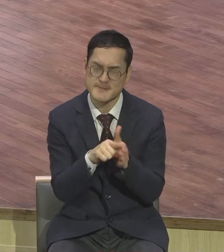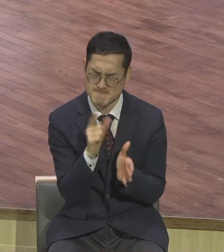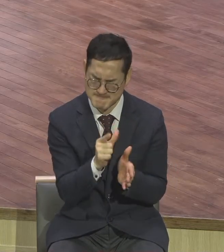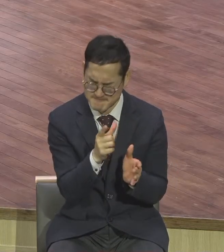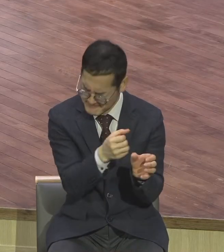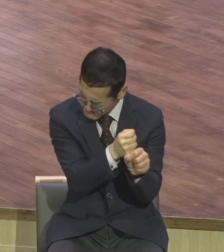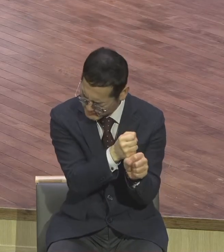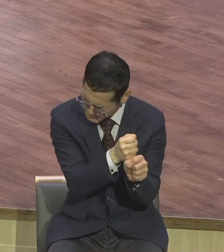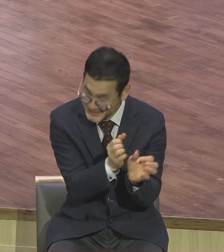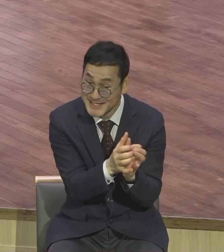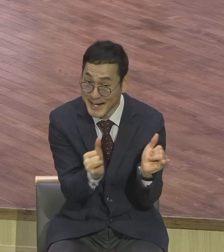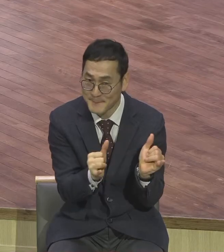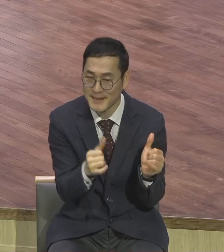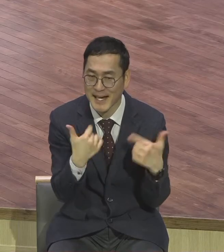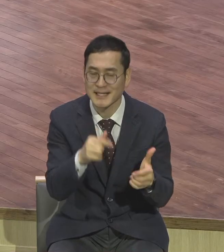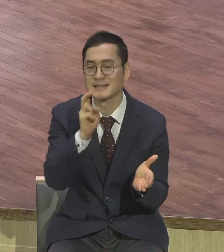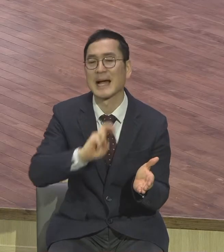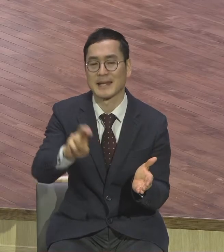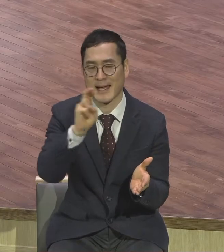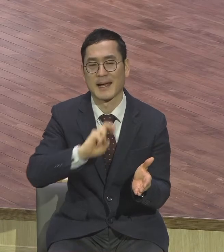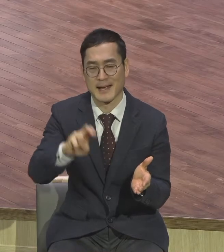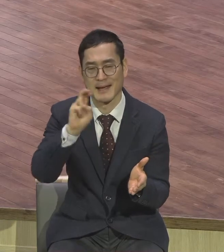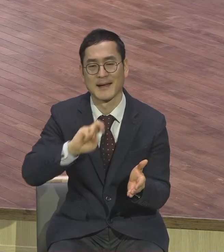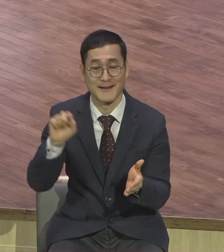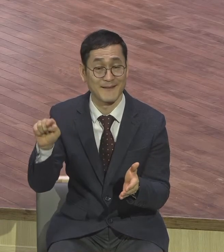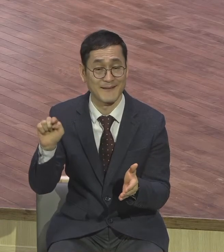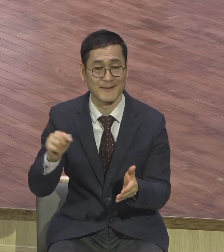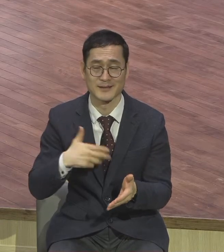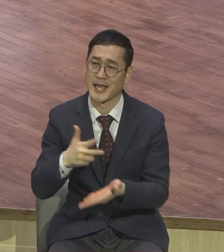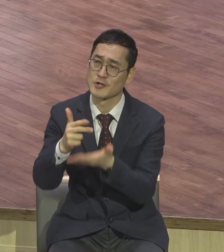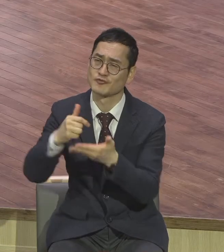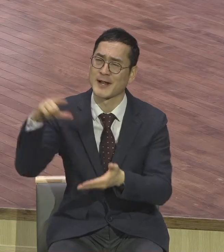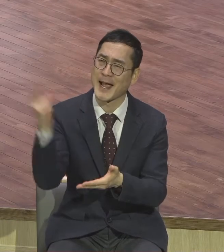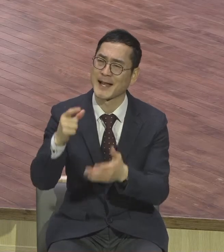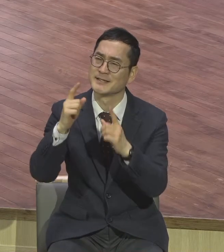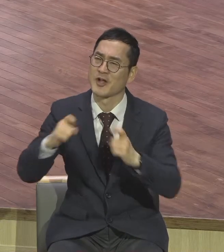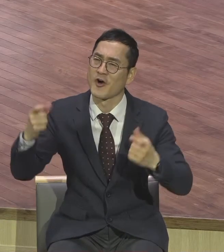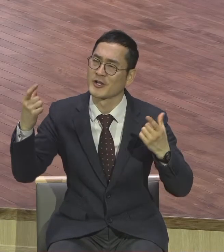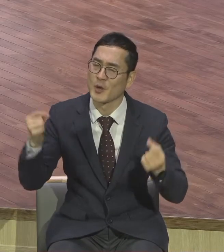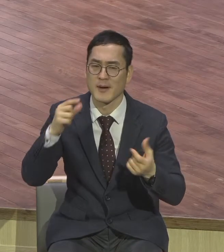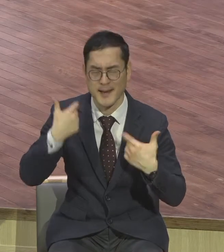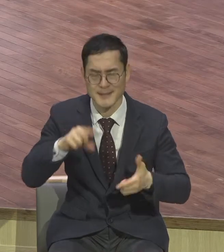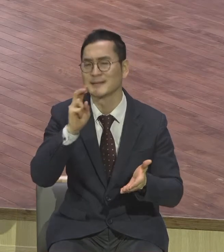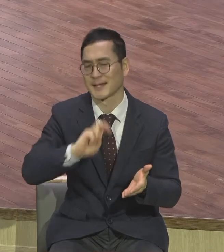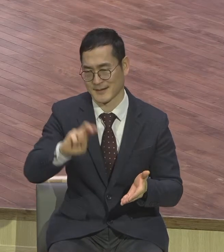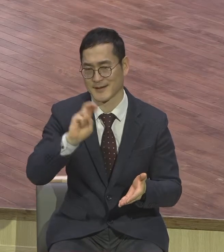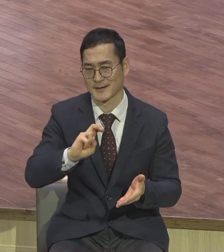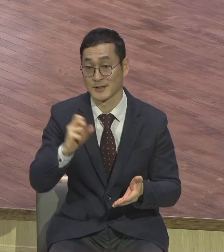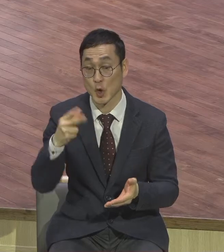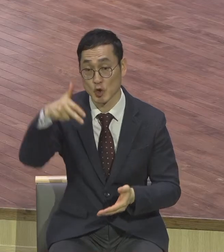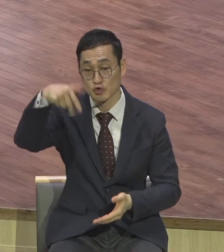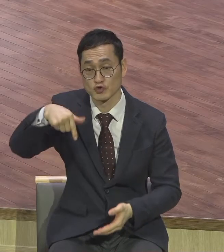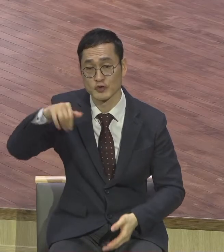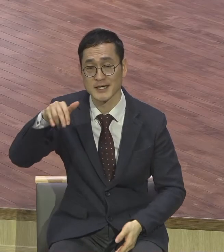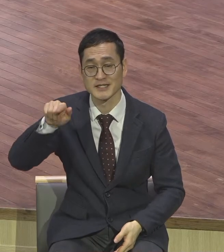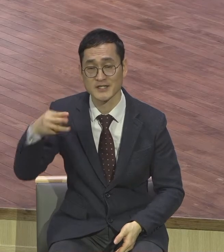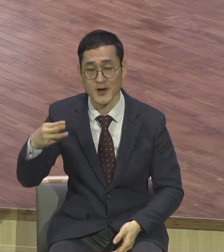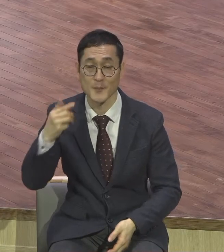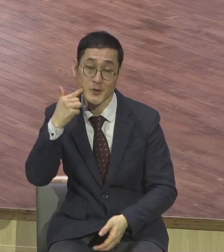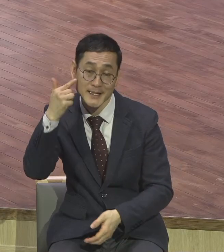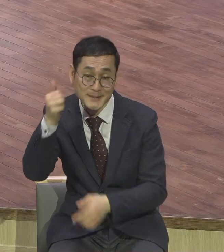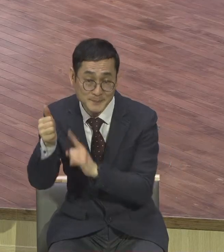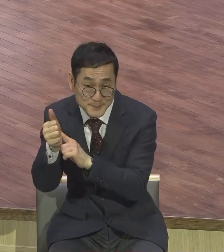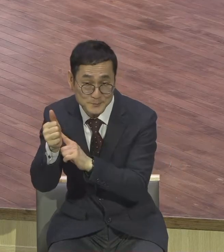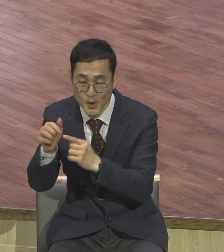이 믿음의 선진들이 이 찬양을 많이 불렀습니다 특별히 주기철 목사님과 평양 산중인교의